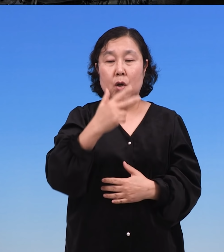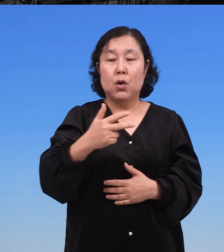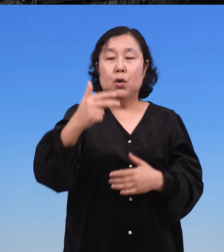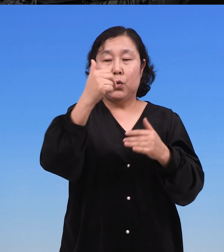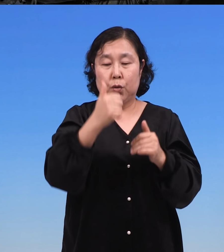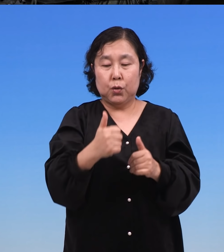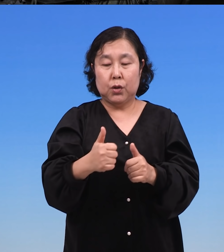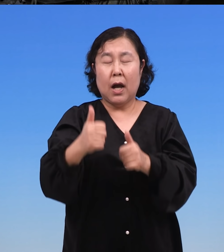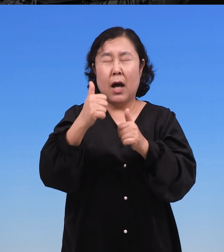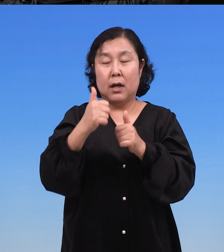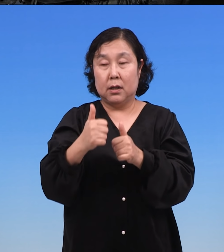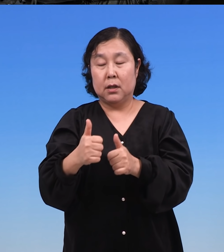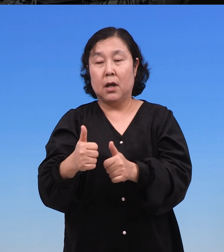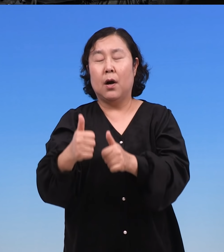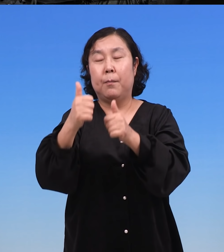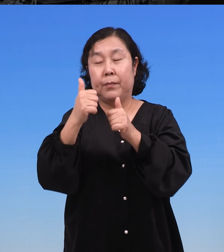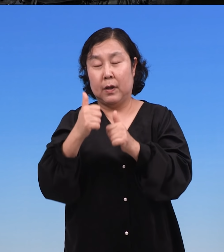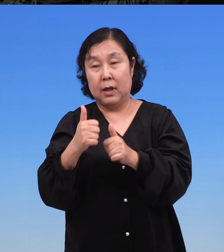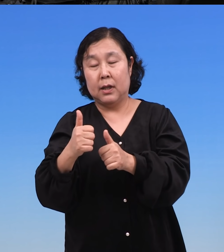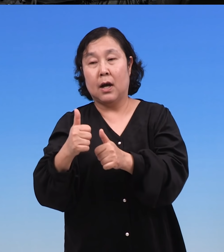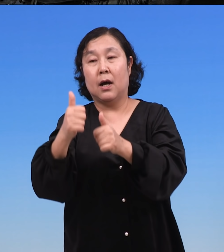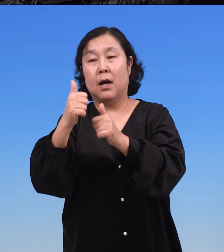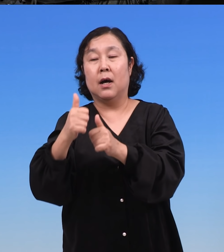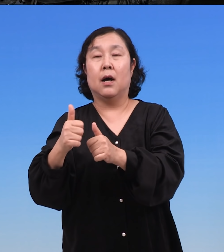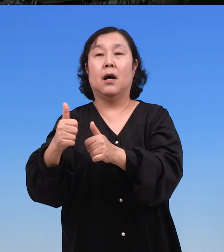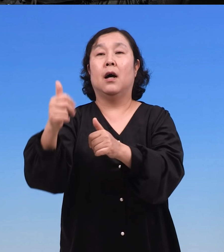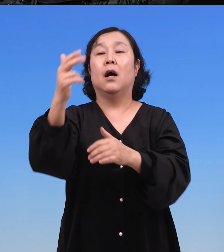주 따르렵니다.